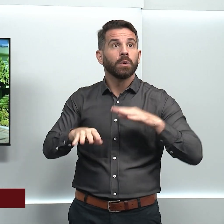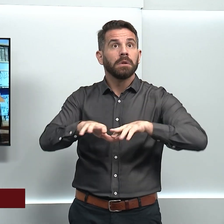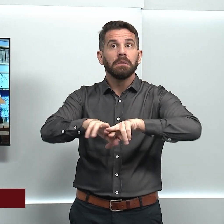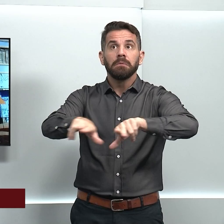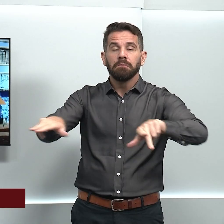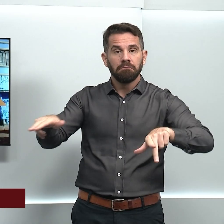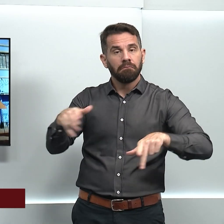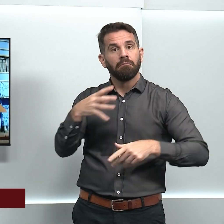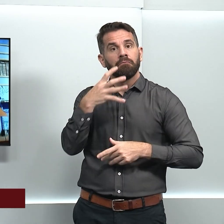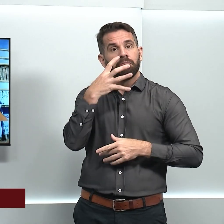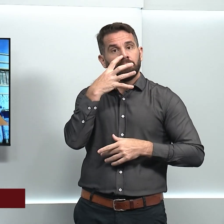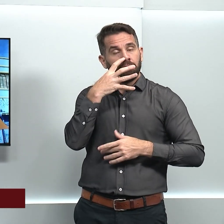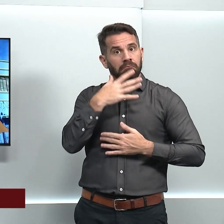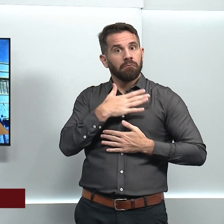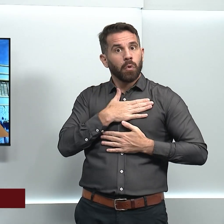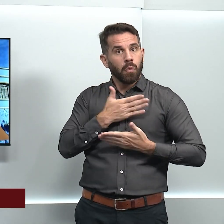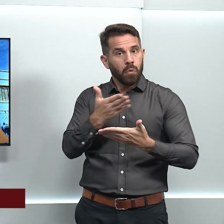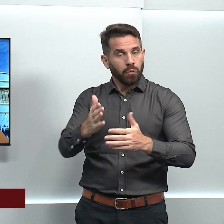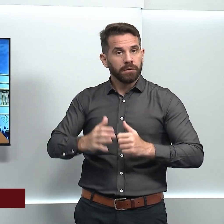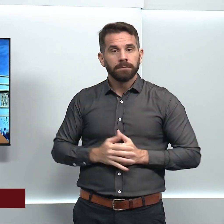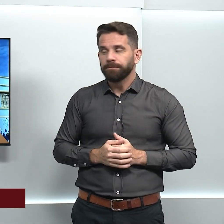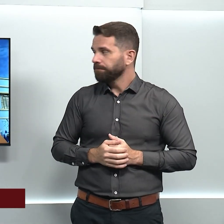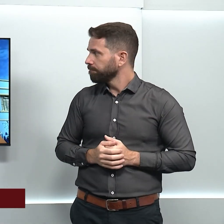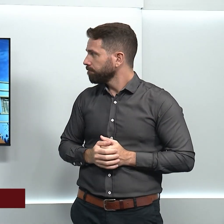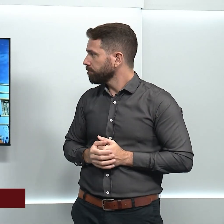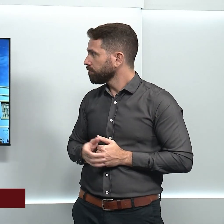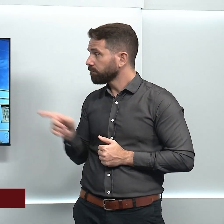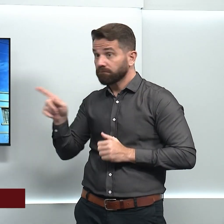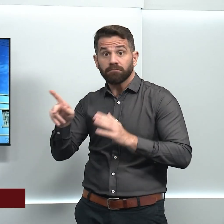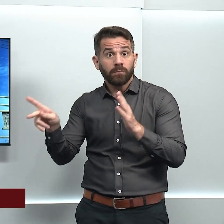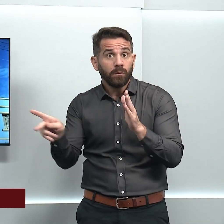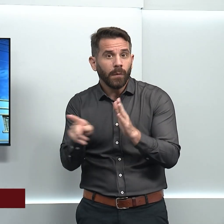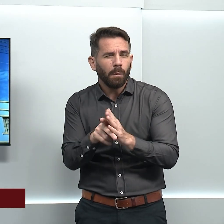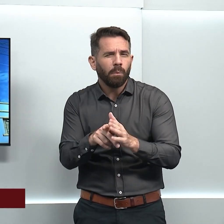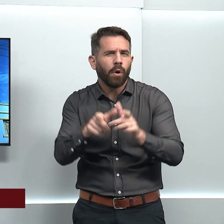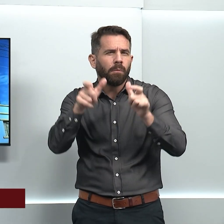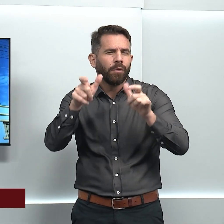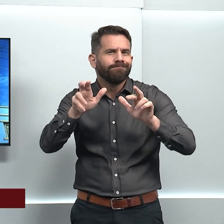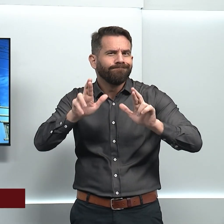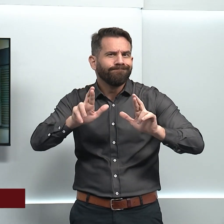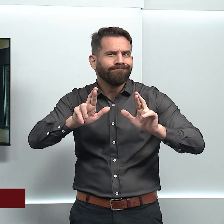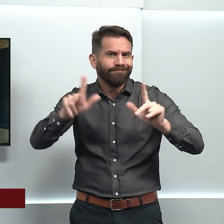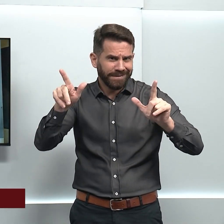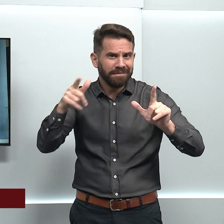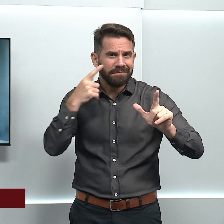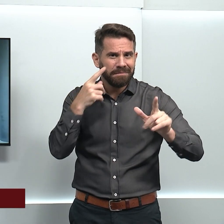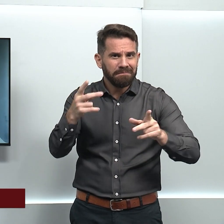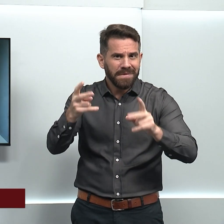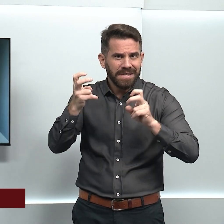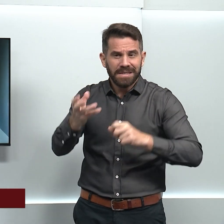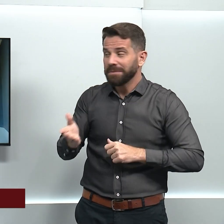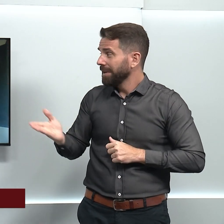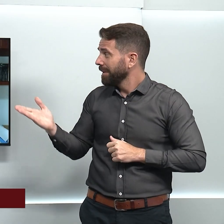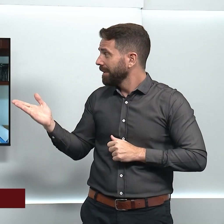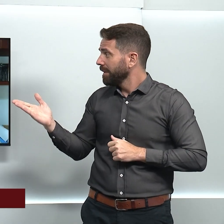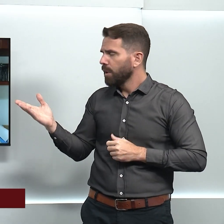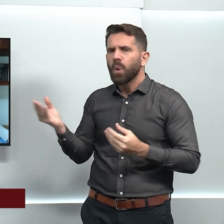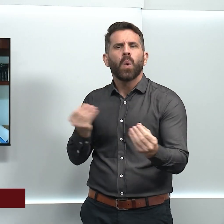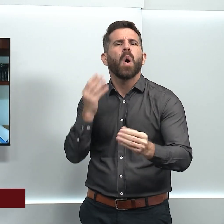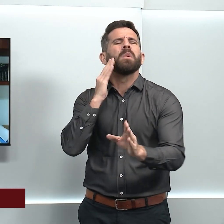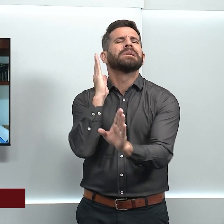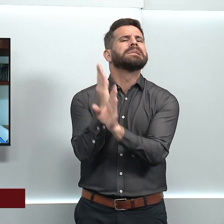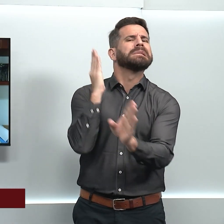realmente. Apesar da presença marcante deste estilo arquitetônico na cidade, como se pode identificar ele? O